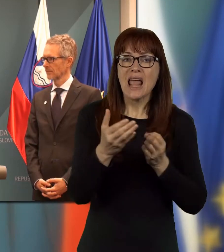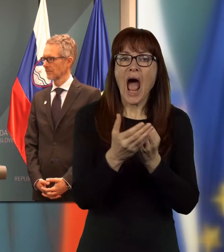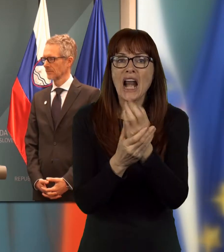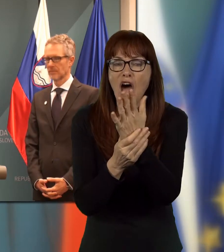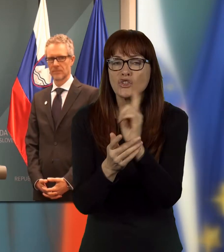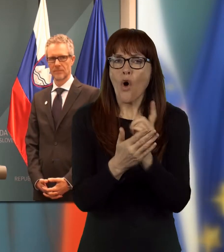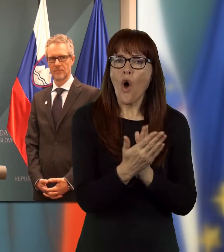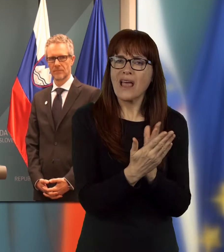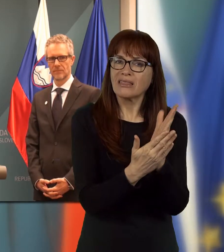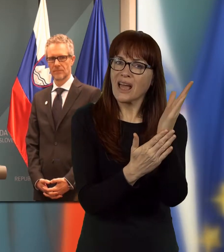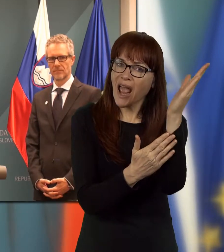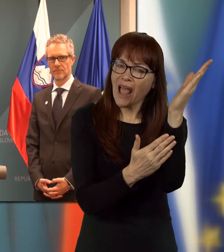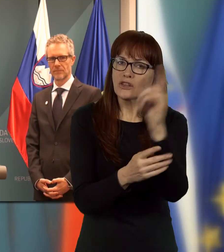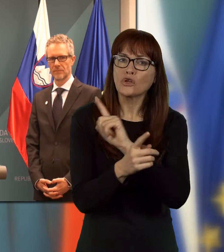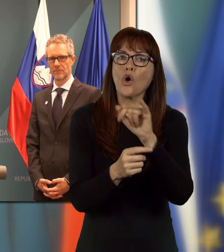razvoja in